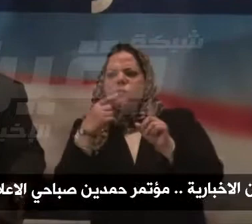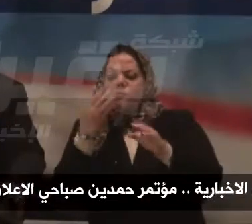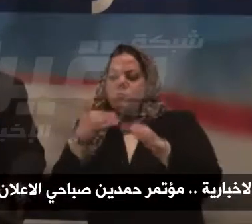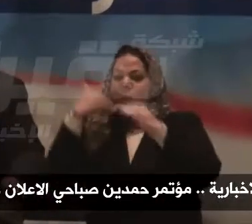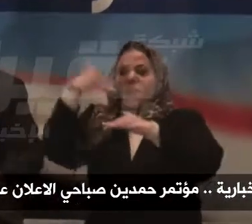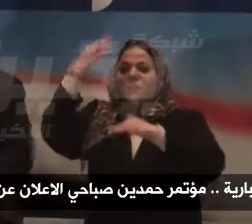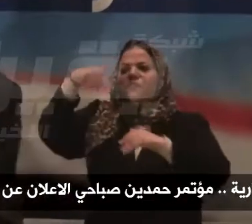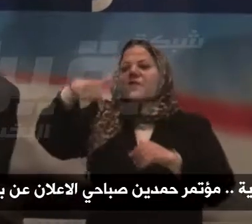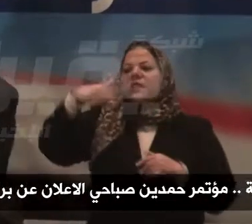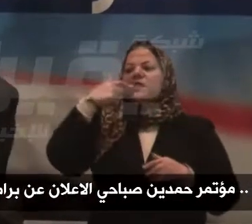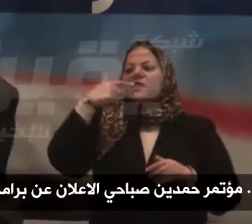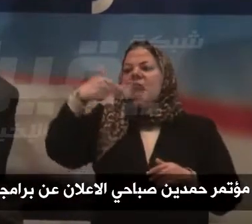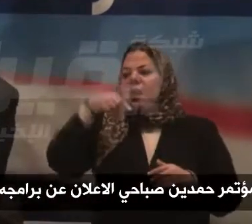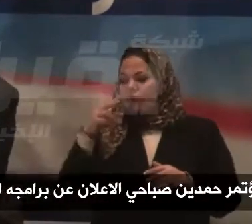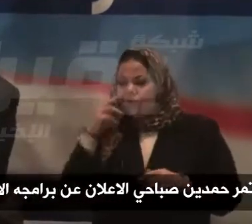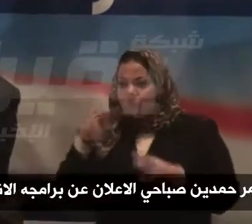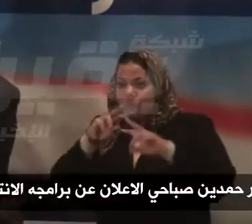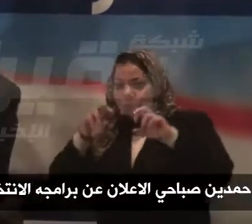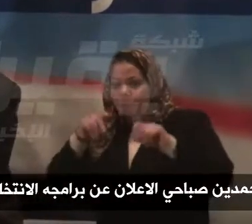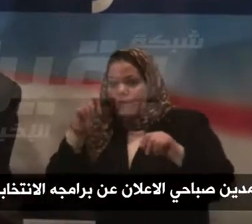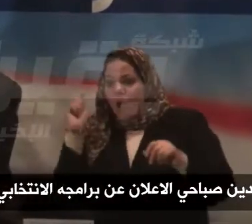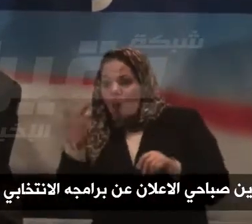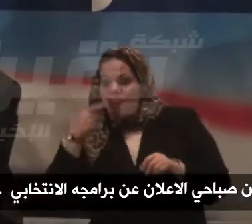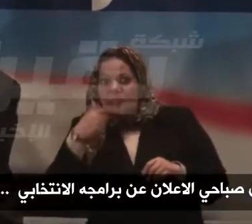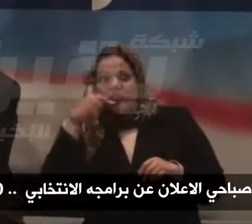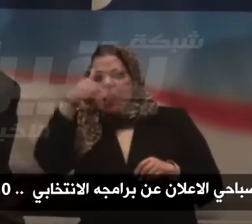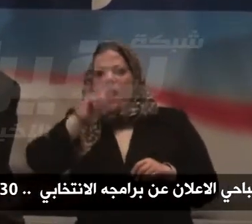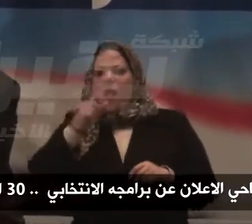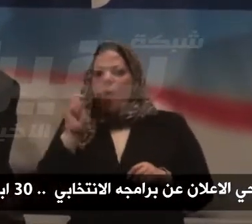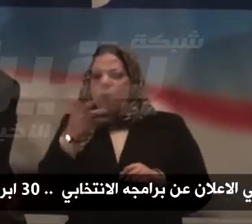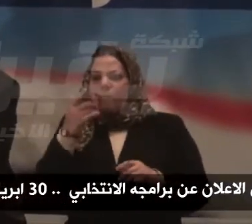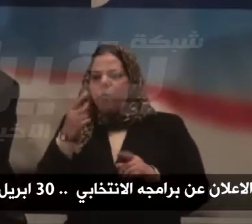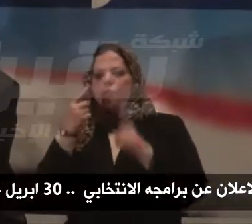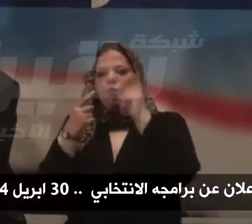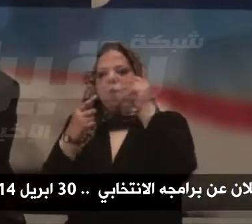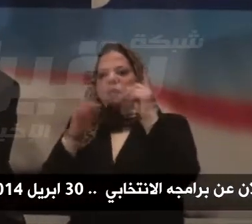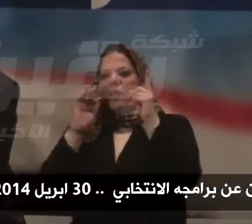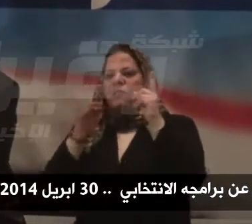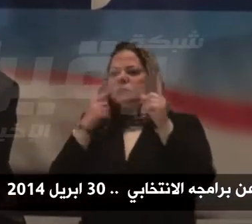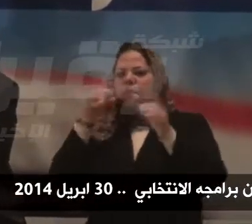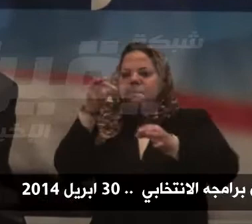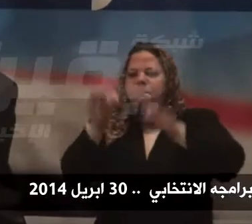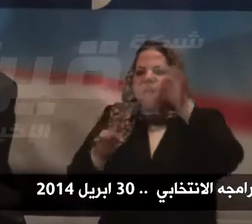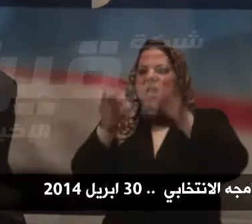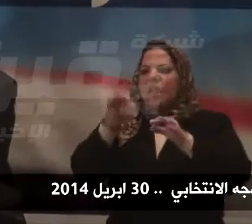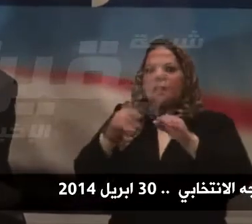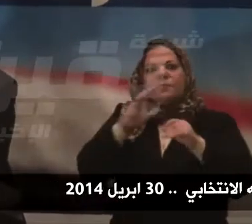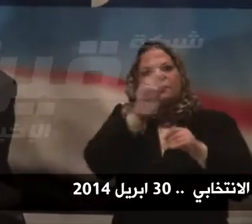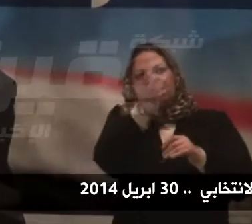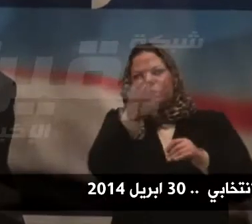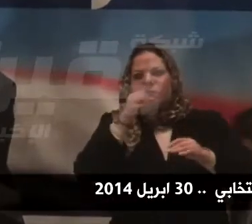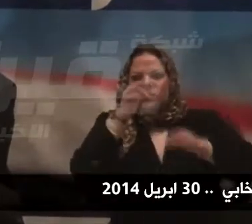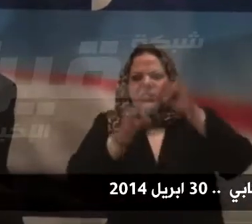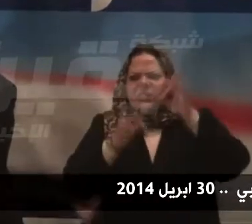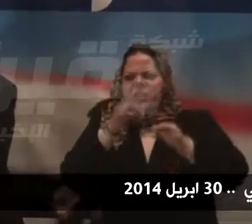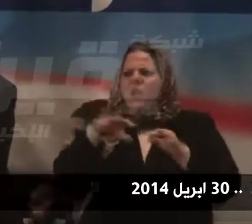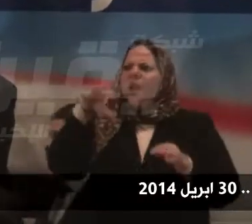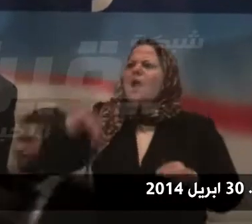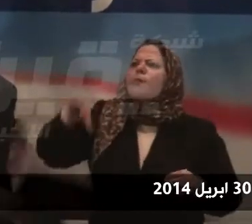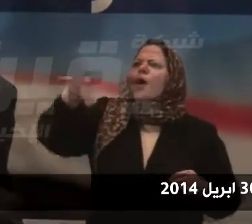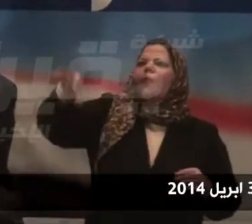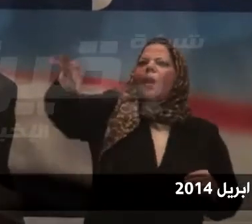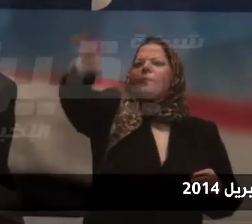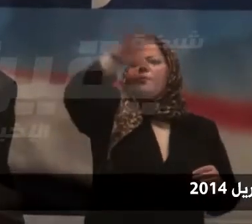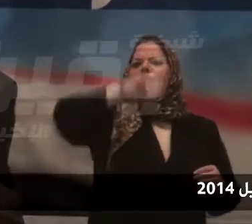5 سنوات. طيب عشان نحقق ده هنعمل إيه؟ هنعمل 1، توجيه ميزانية الدولة إلى المناطق الأكثر احتياجا